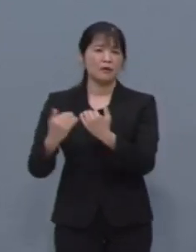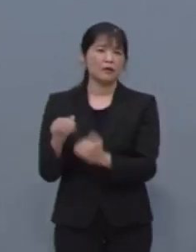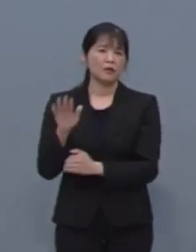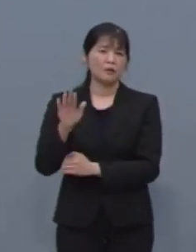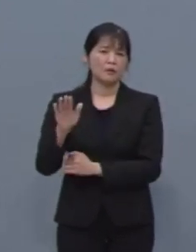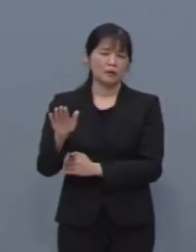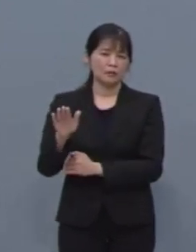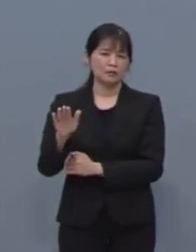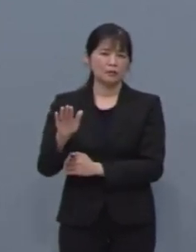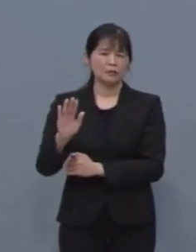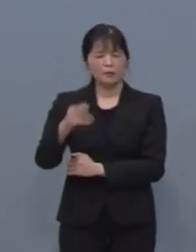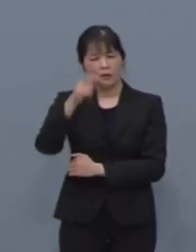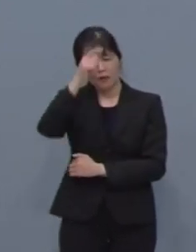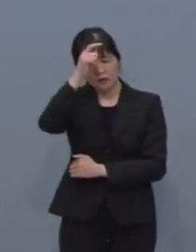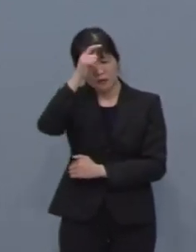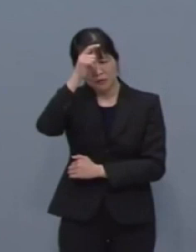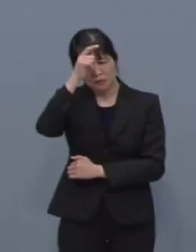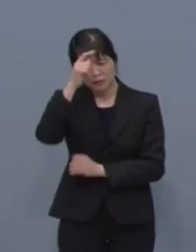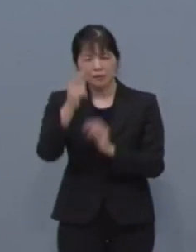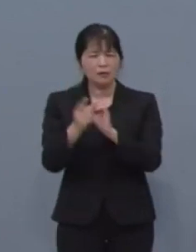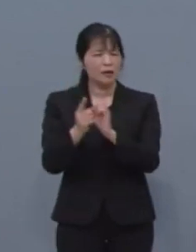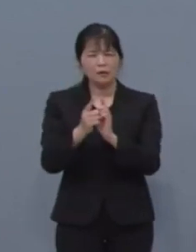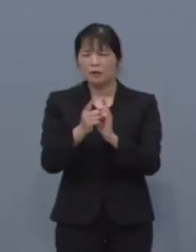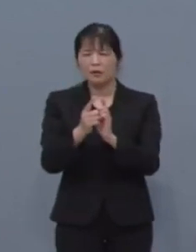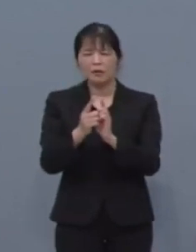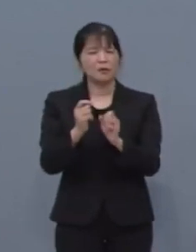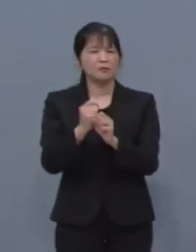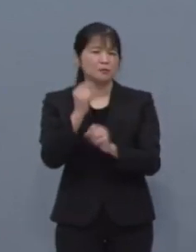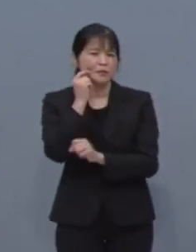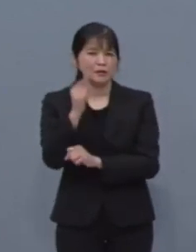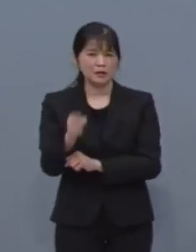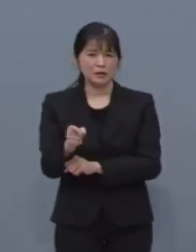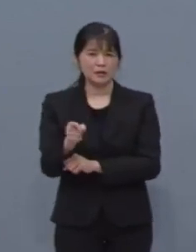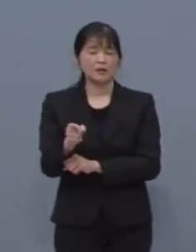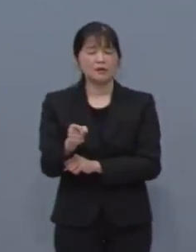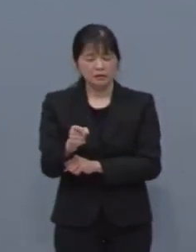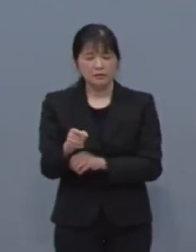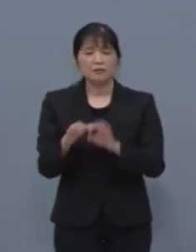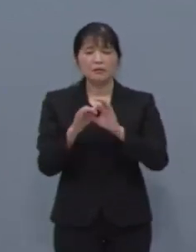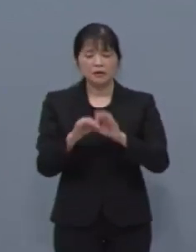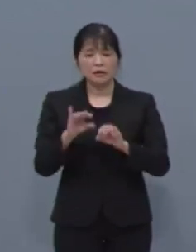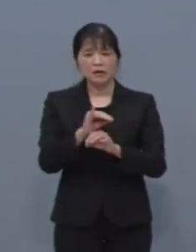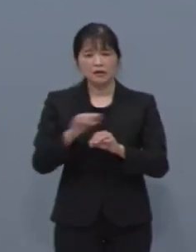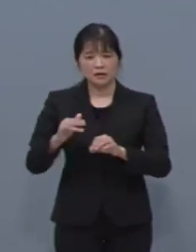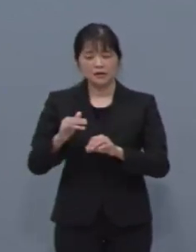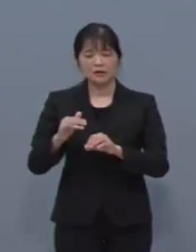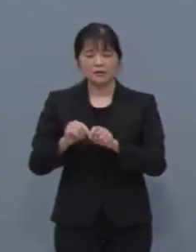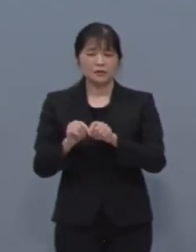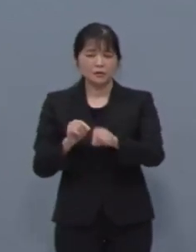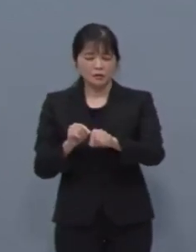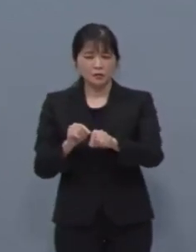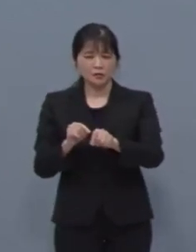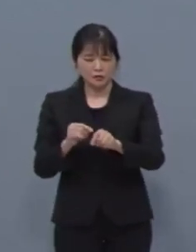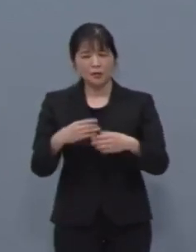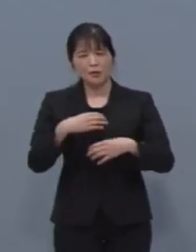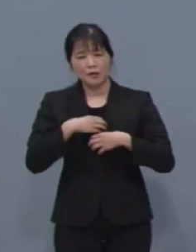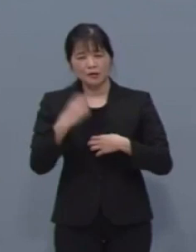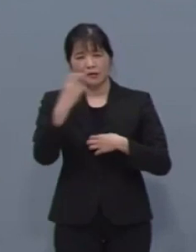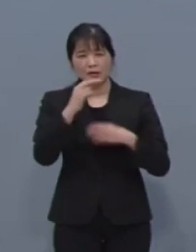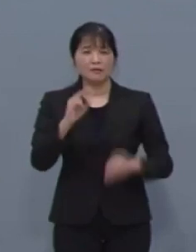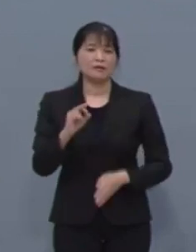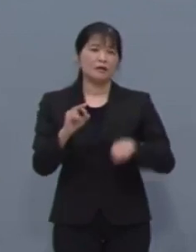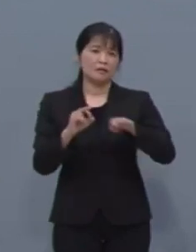ではこれらの問題には全く対応ができませんだからこそ知事直属の危機管理センターを造る必要があり